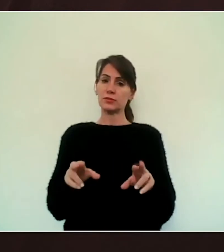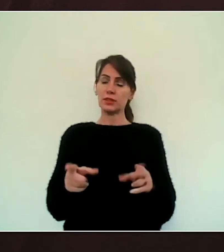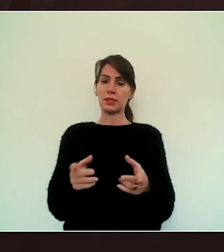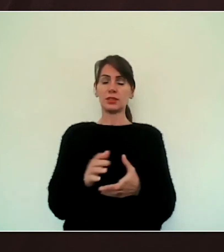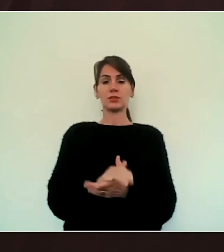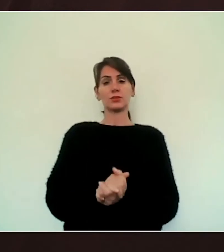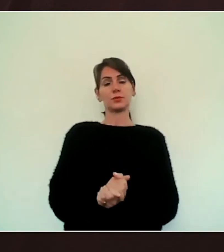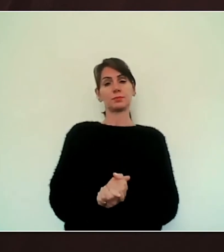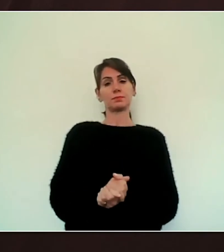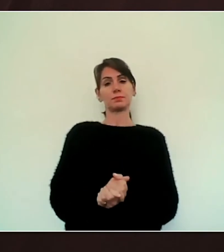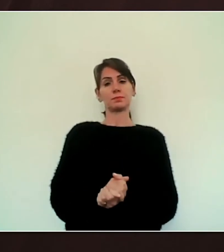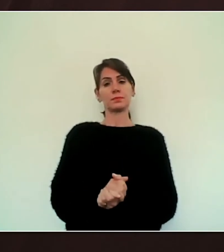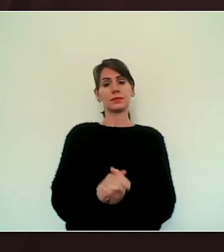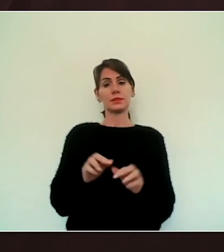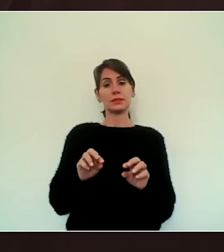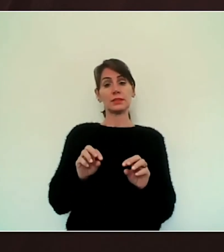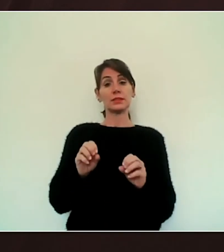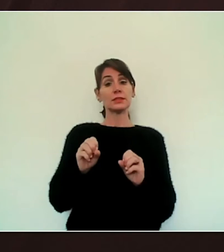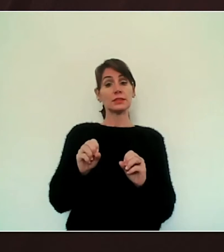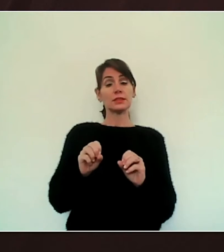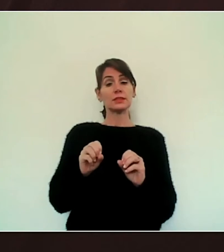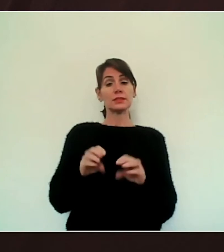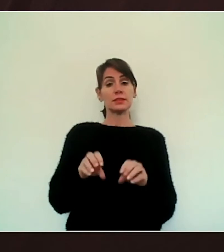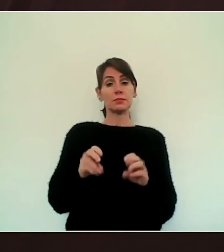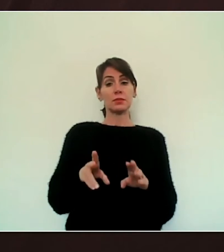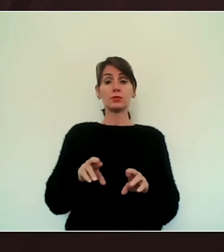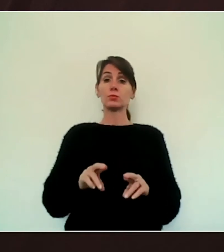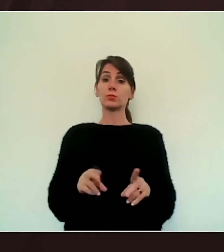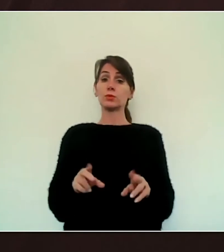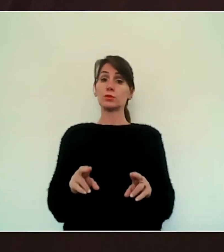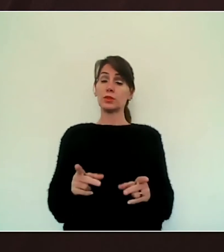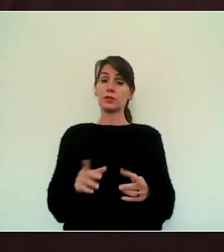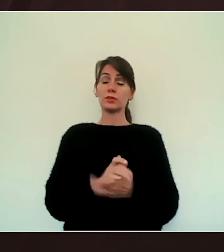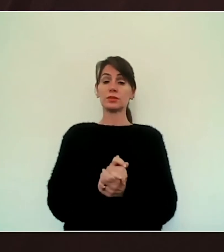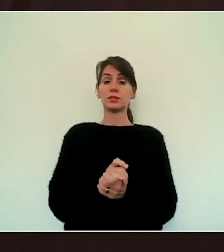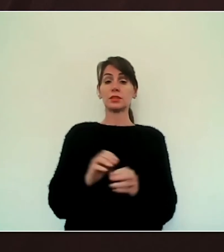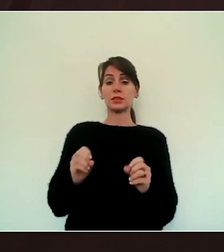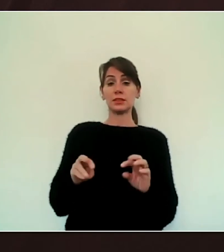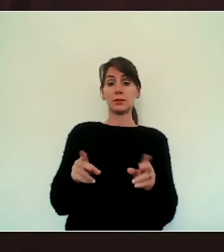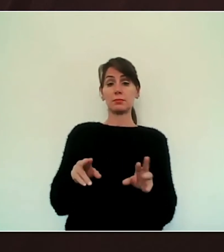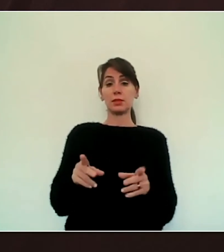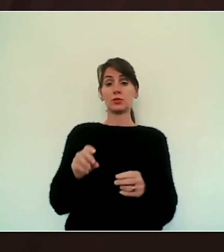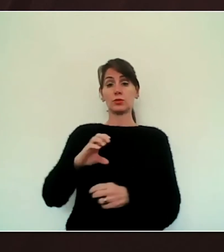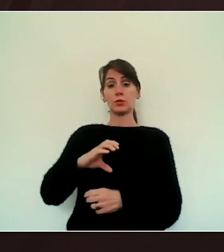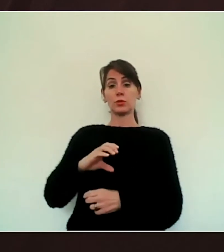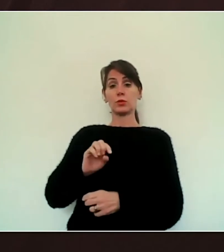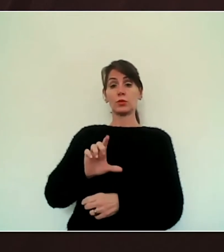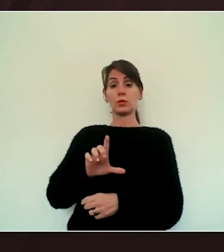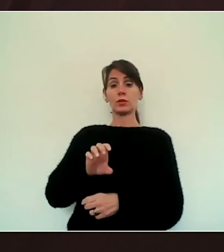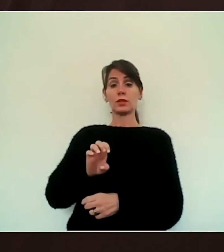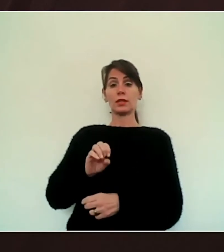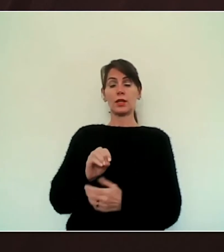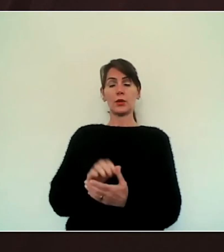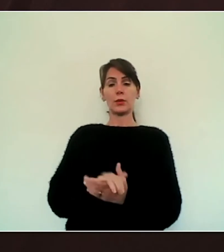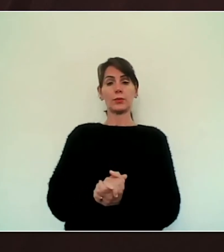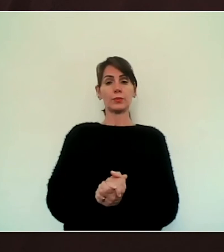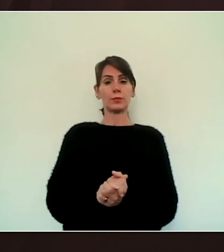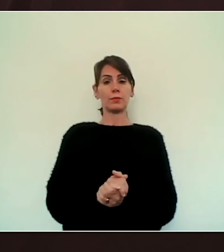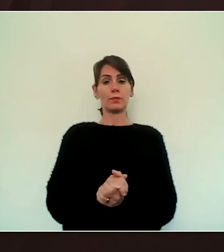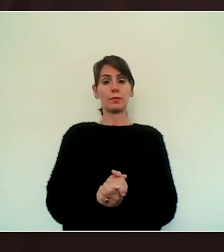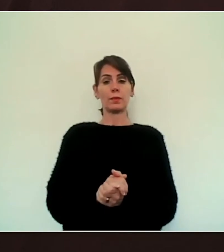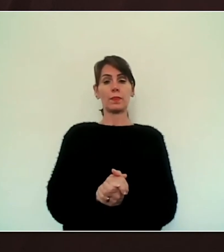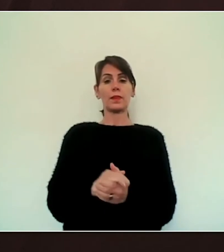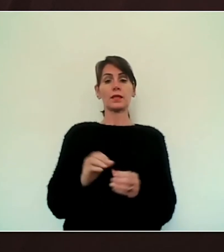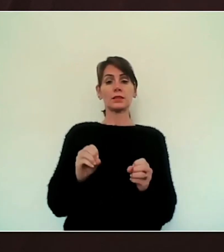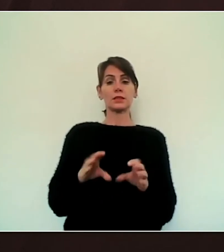clericalismo, né? De ensinamento dos nicolaítas, e produziu dano,